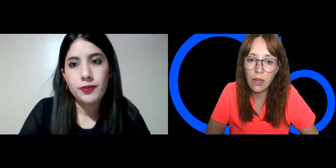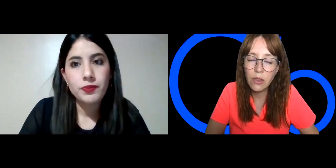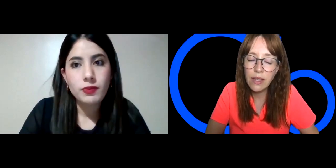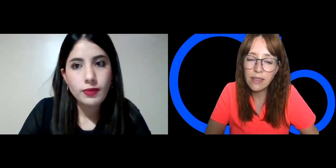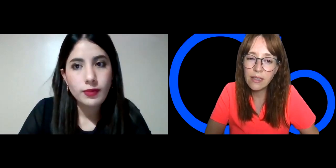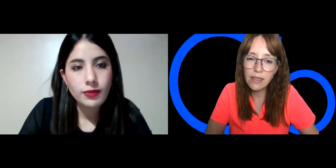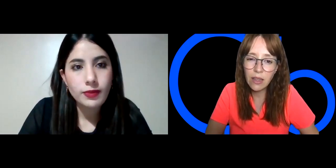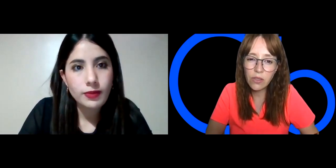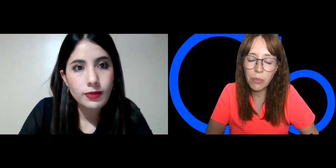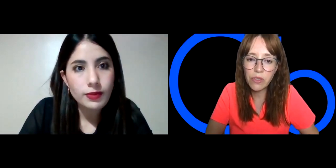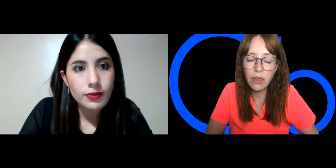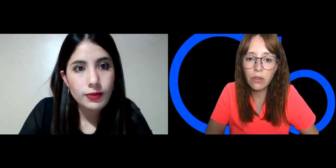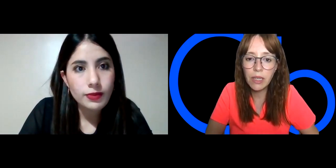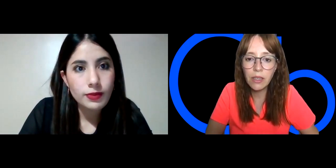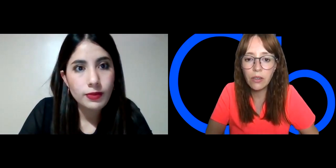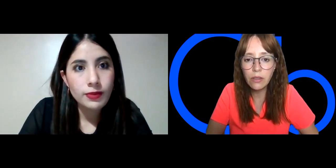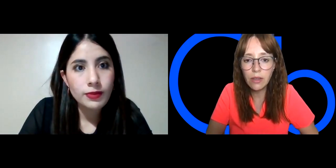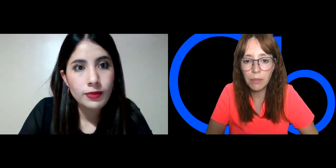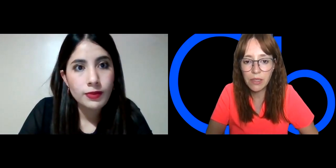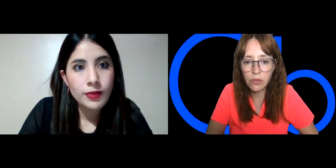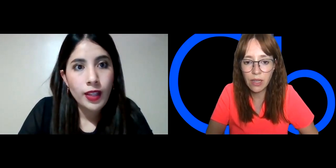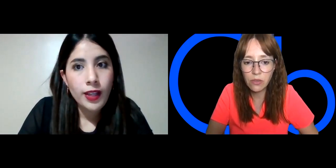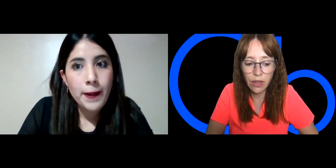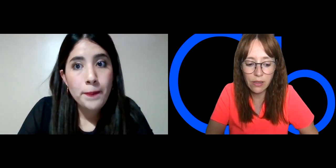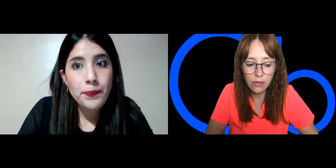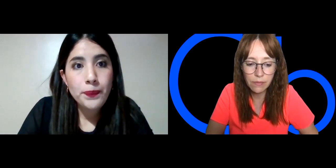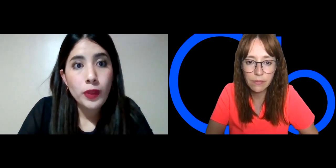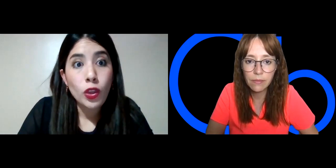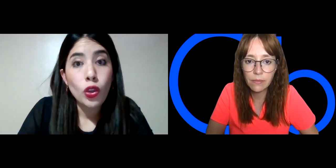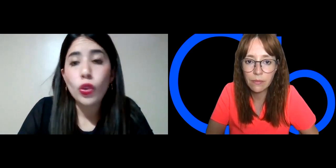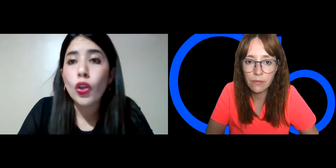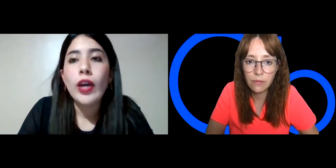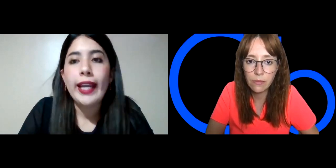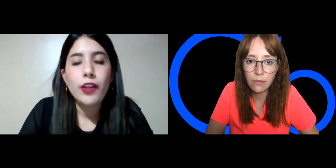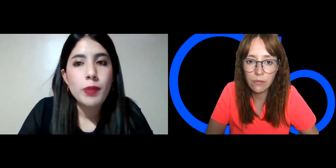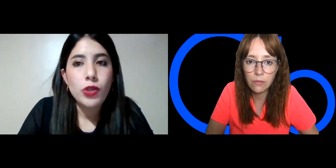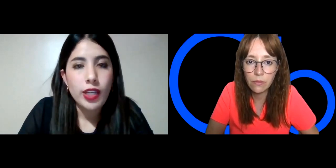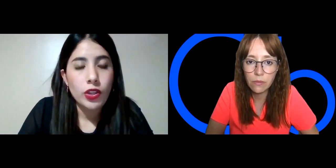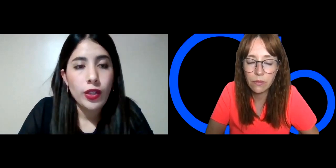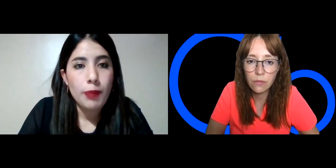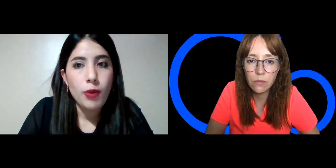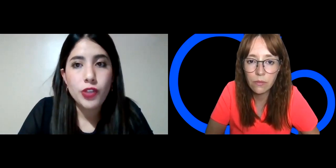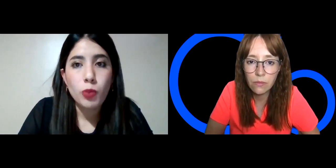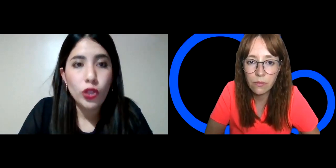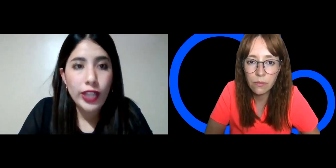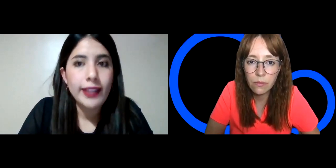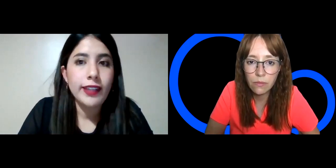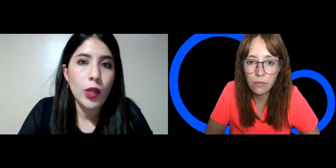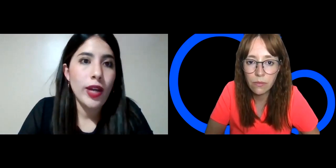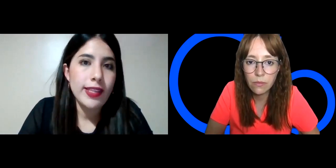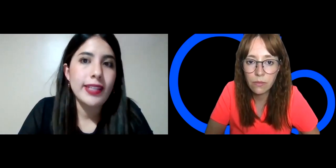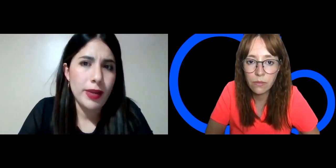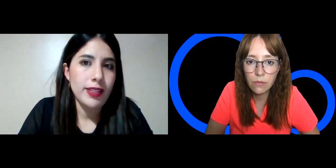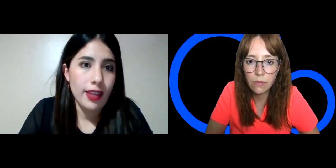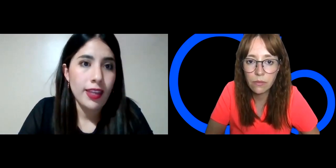intérprete. dices que es el 12% en México de personas sordas. No, el 12% de la población mundial tiene